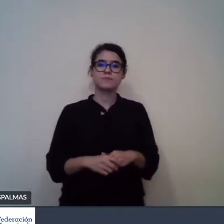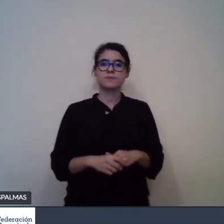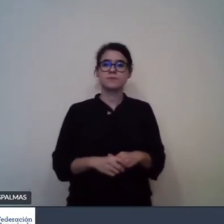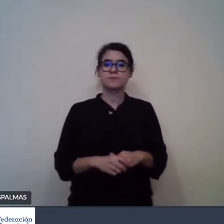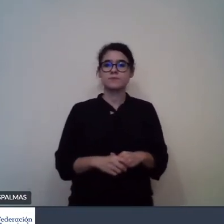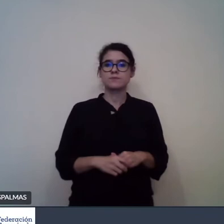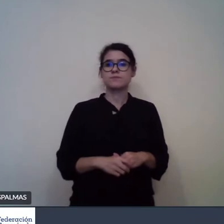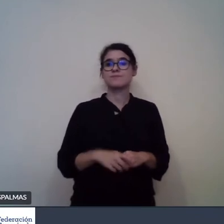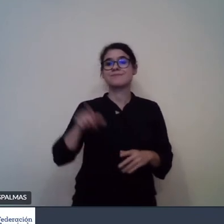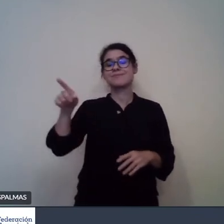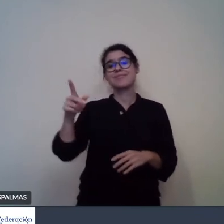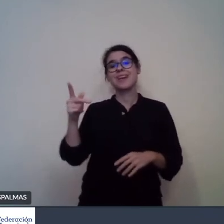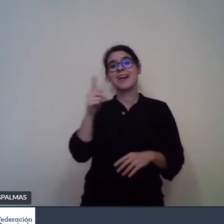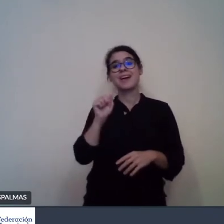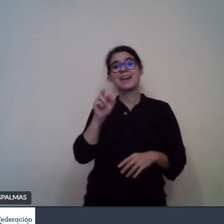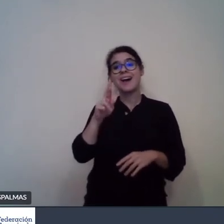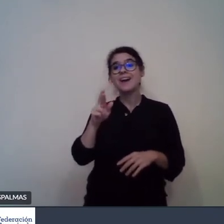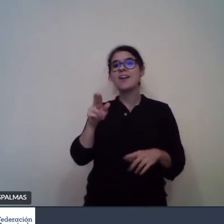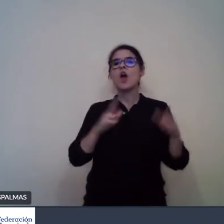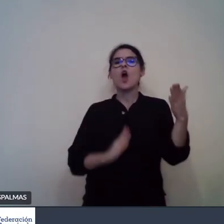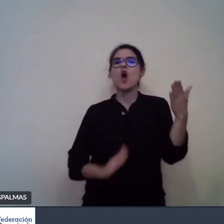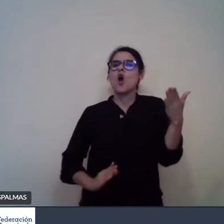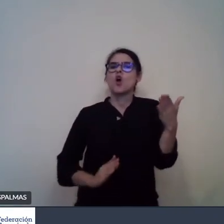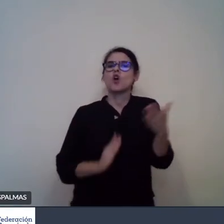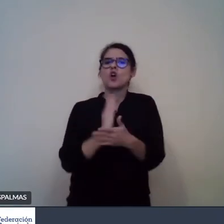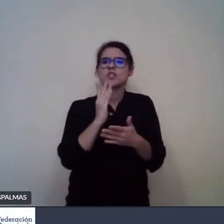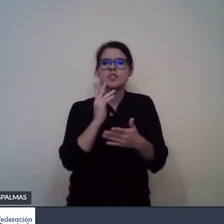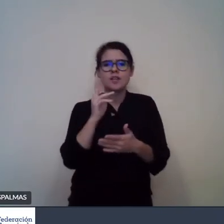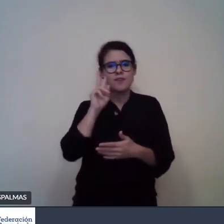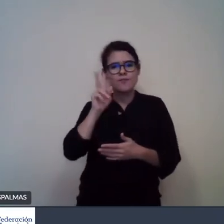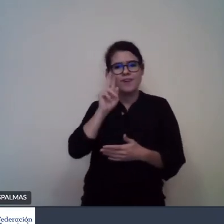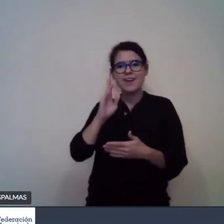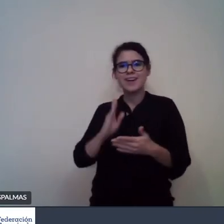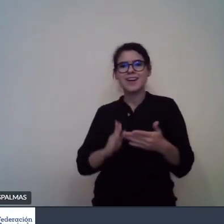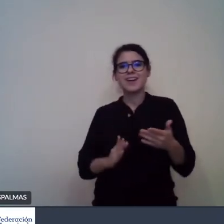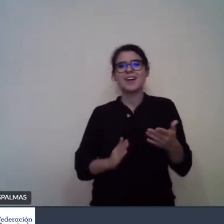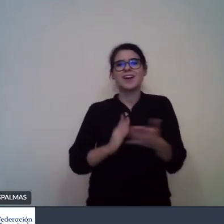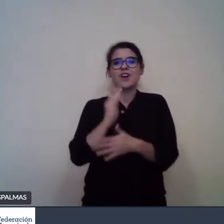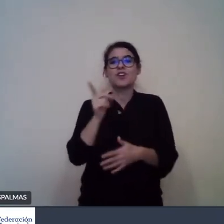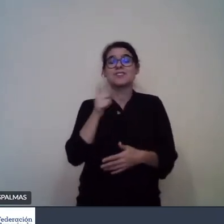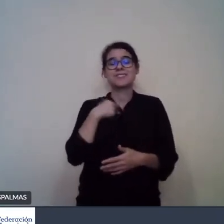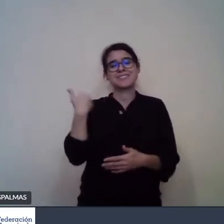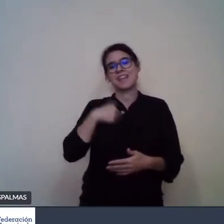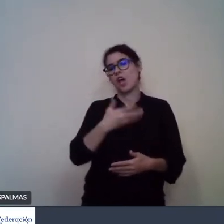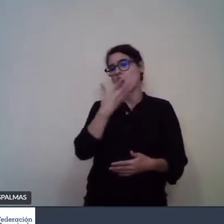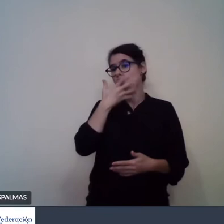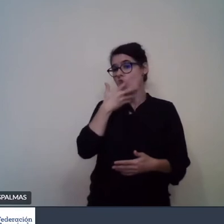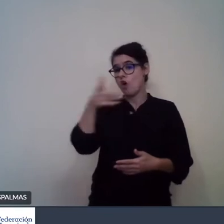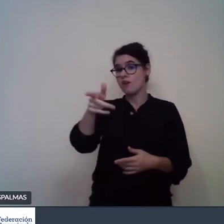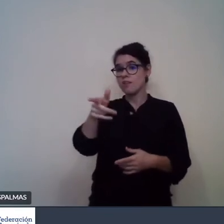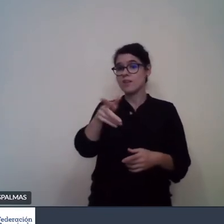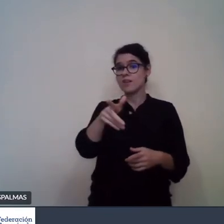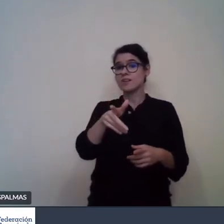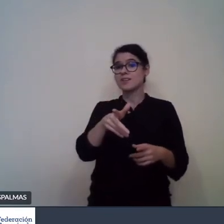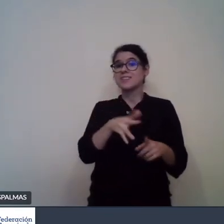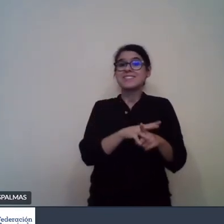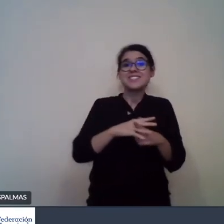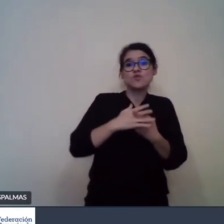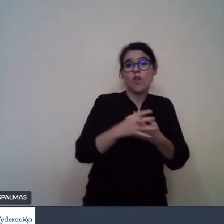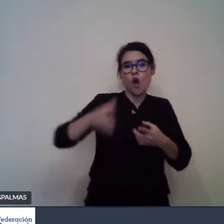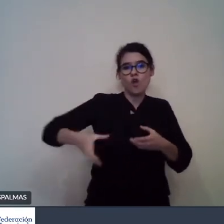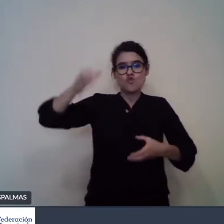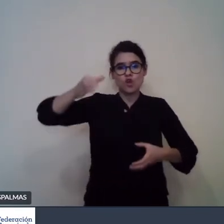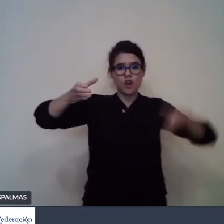Iverson Cut, corte, este es el Iverson Cut, supongo que todos conocéis. En situación de dos torres, en situación de